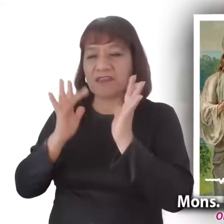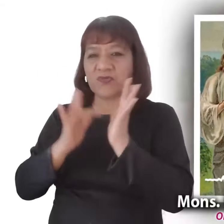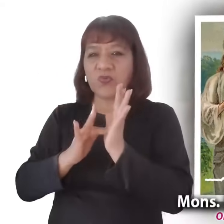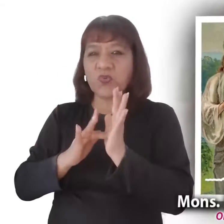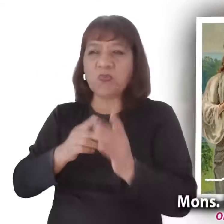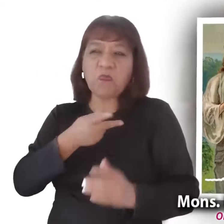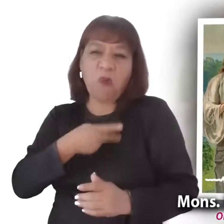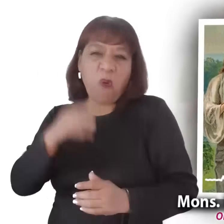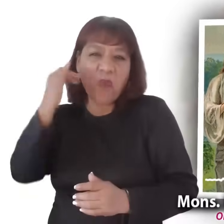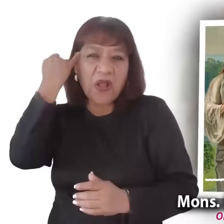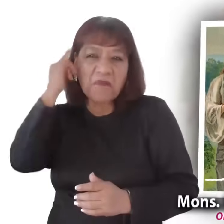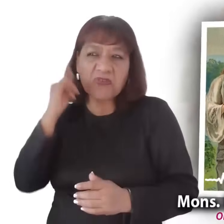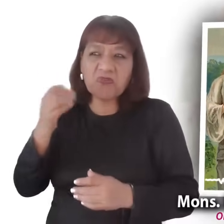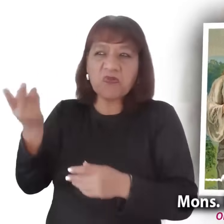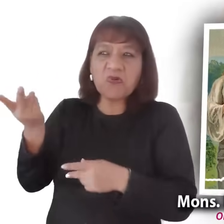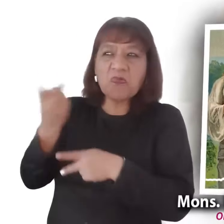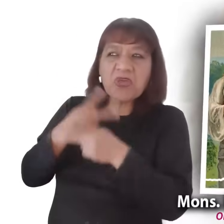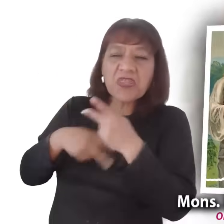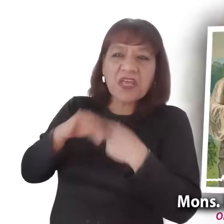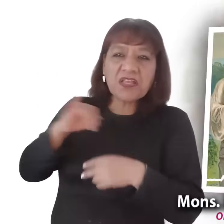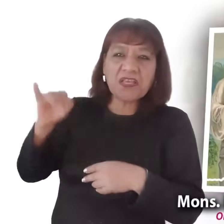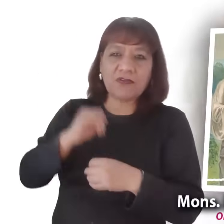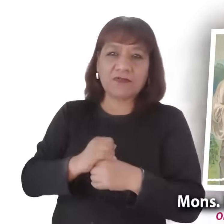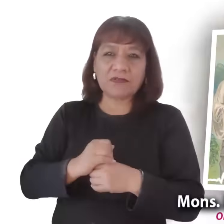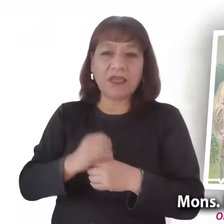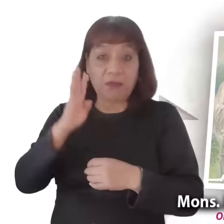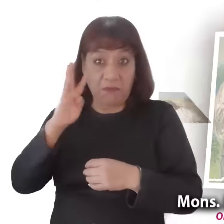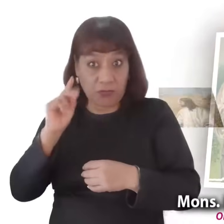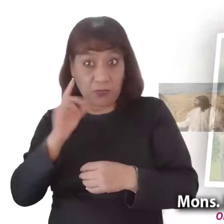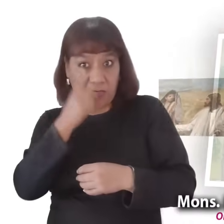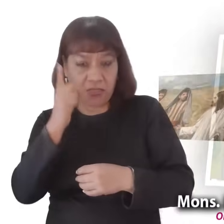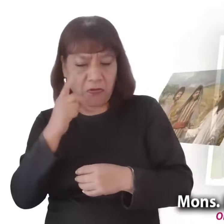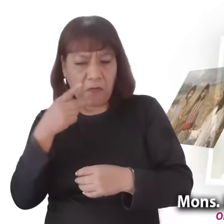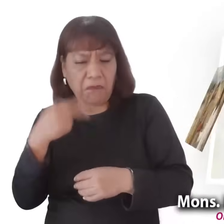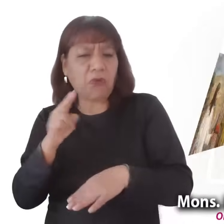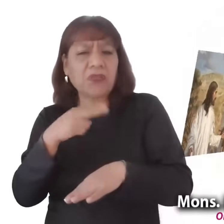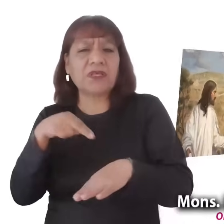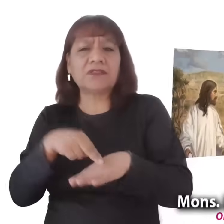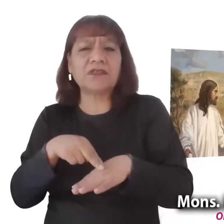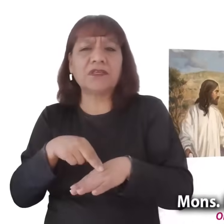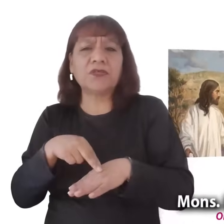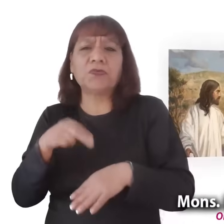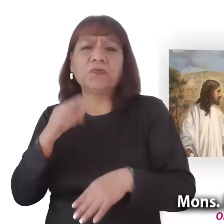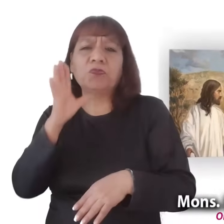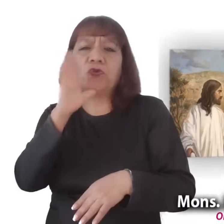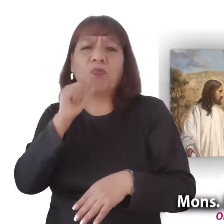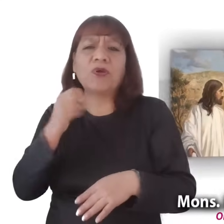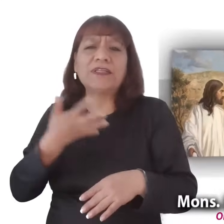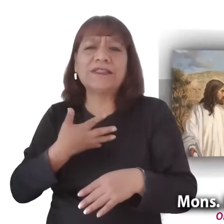afirmar: ¿acaso puede salir de Nazaret algo bueno? Pero es el camino que escogió